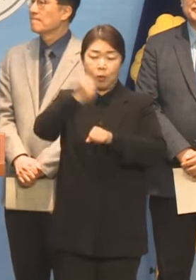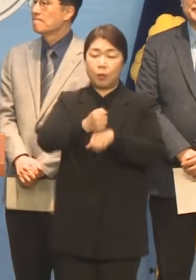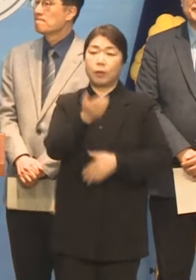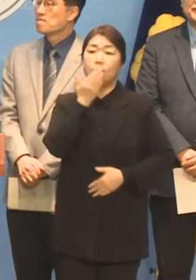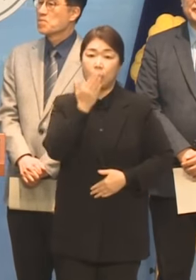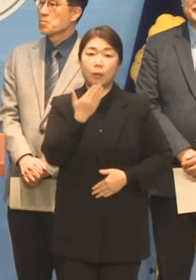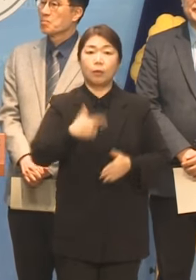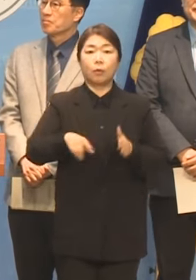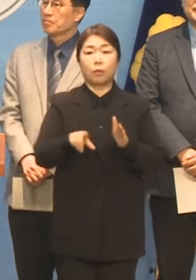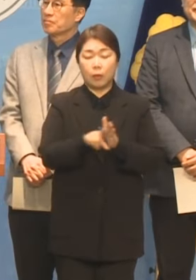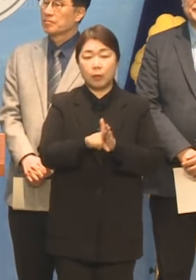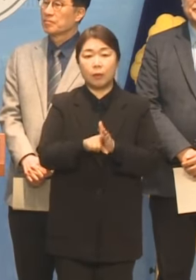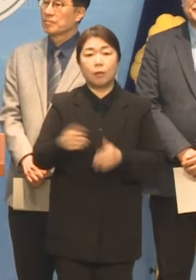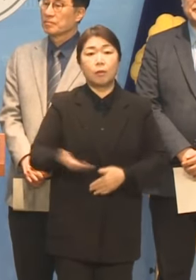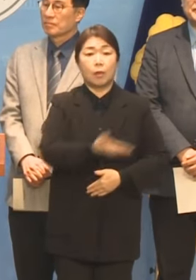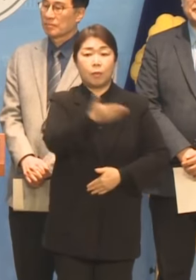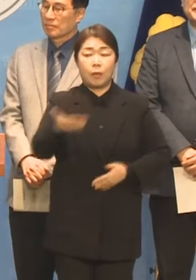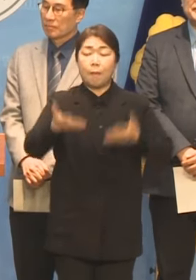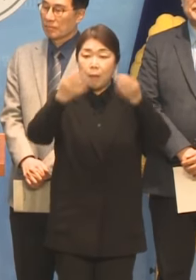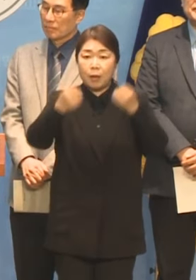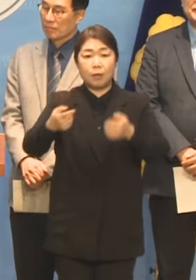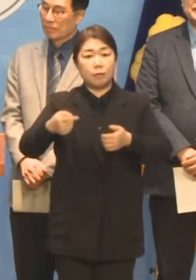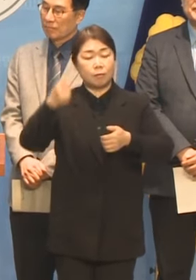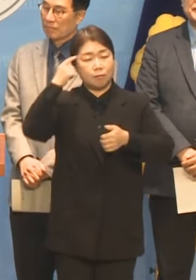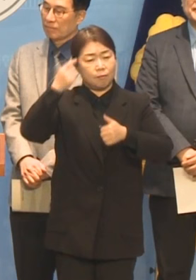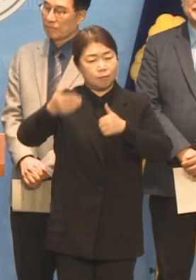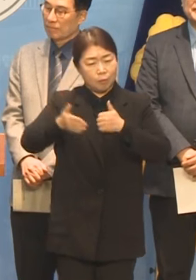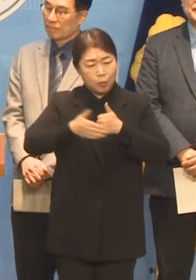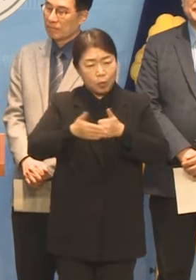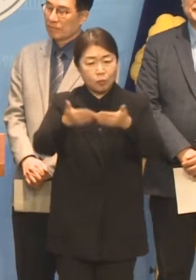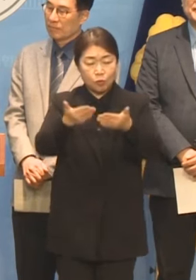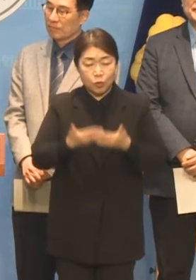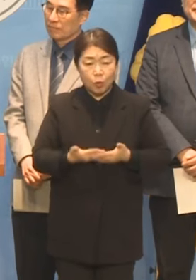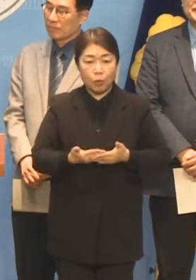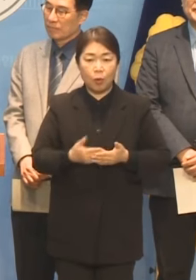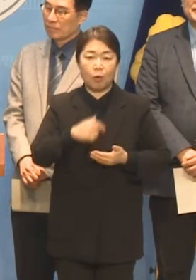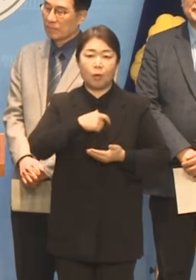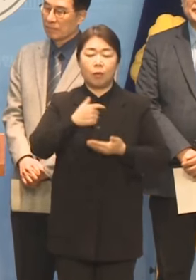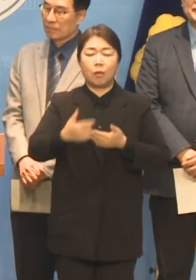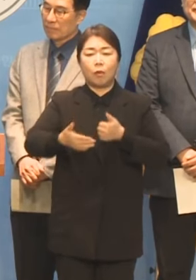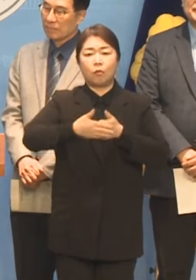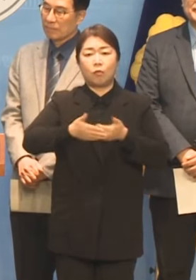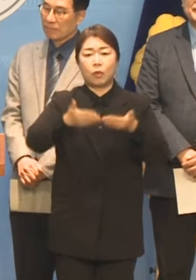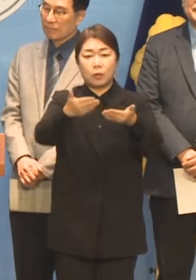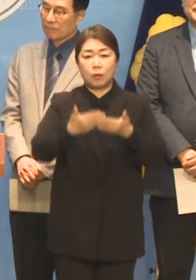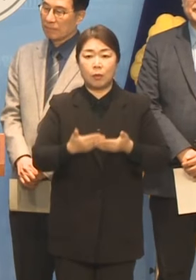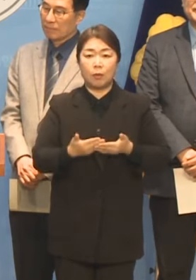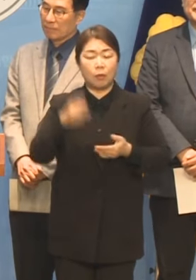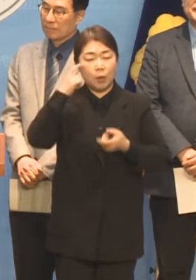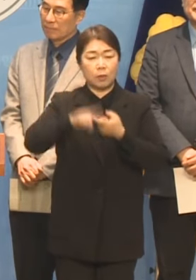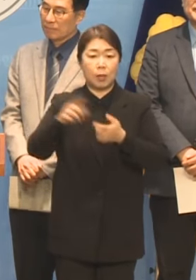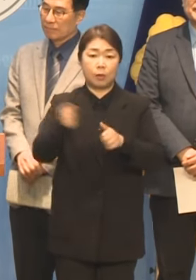여러분의 많은 성음과 동참 그리고 마음으로부터의 후원과 지지를 기대합니다